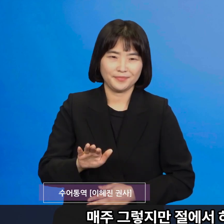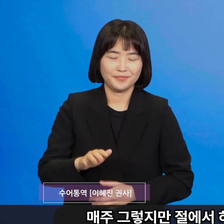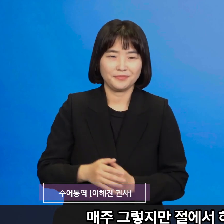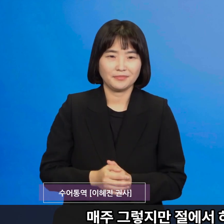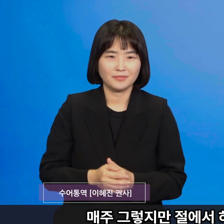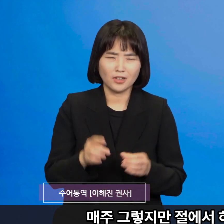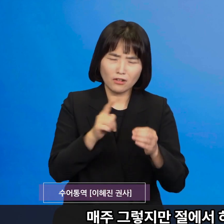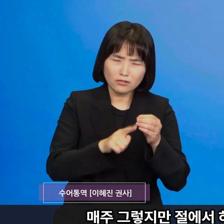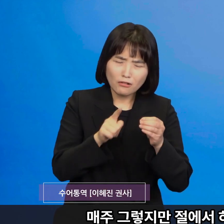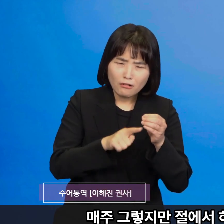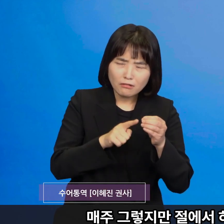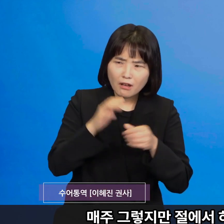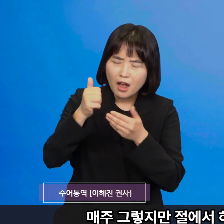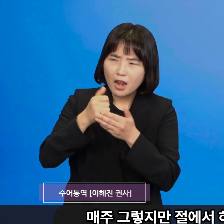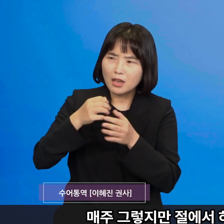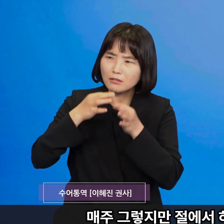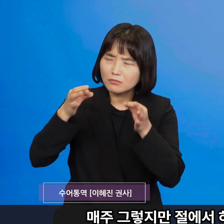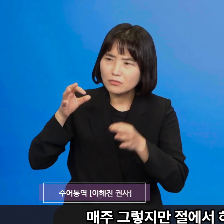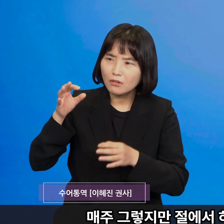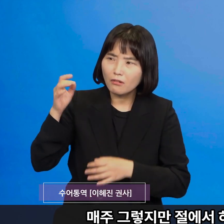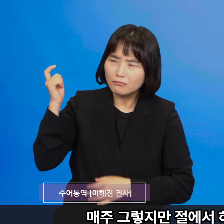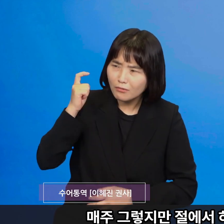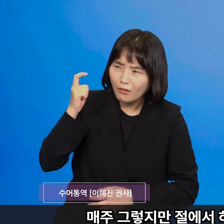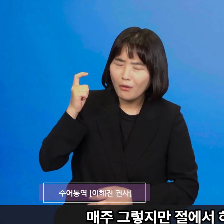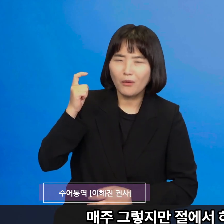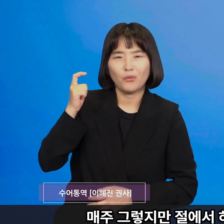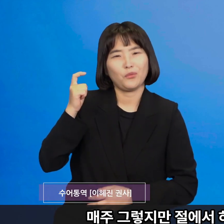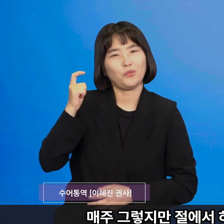절에서 하나님 음성을 듣는 그런,